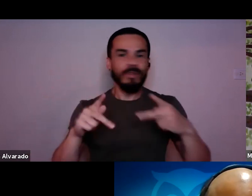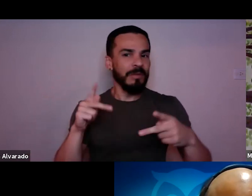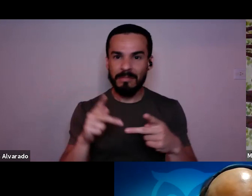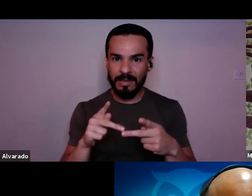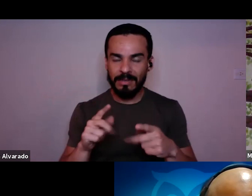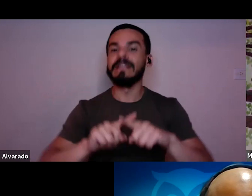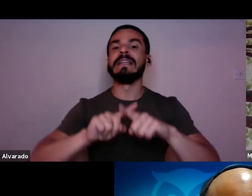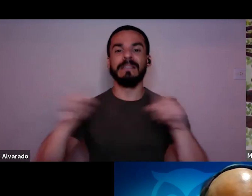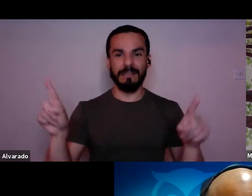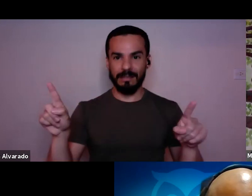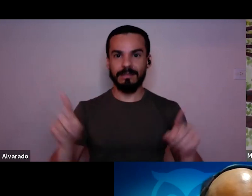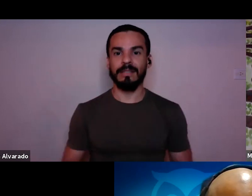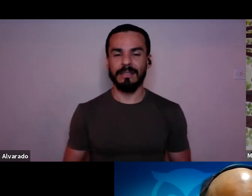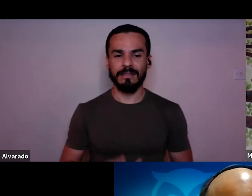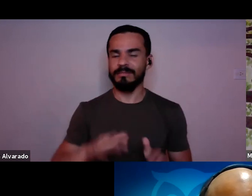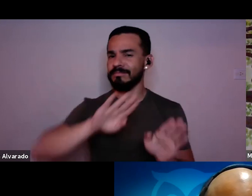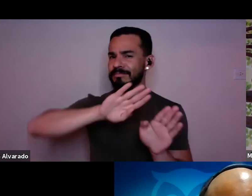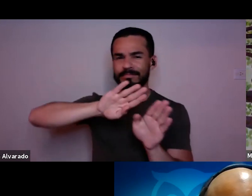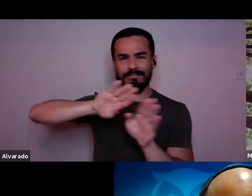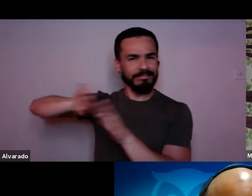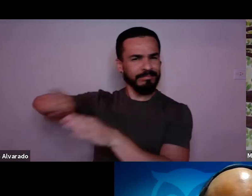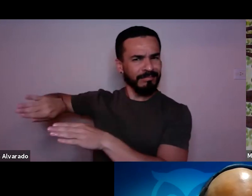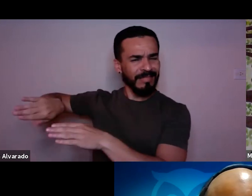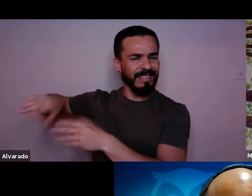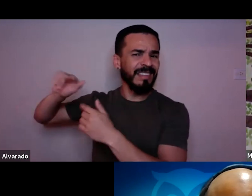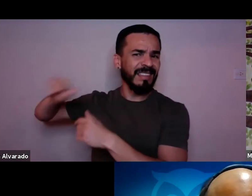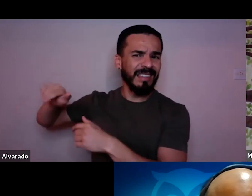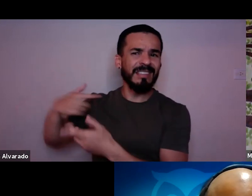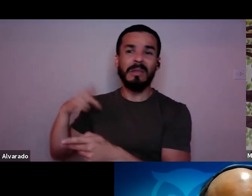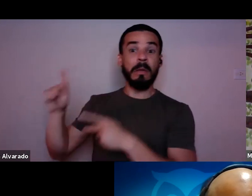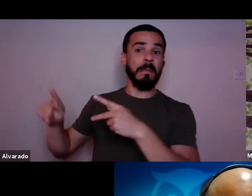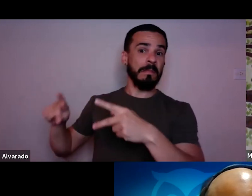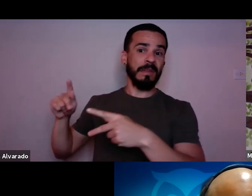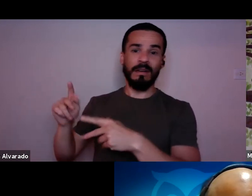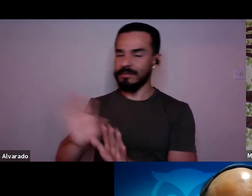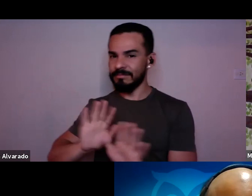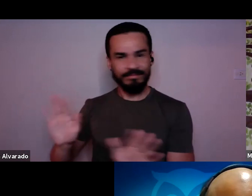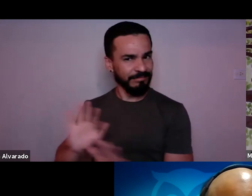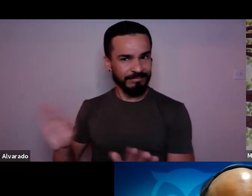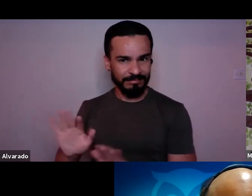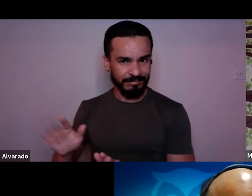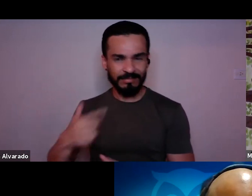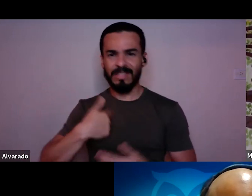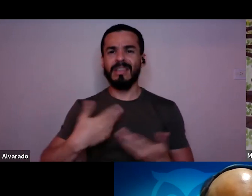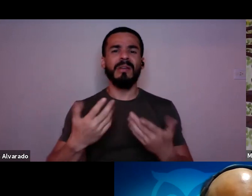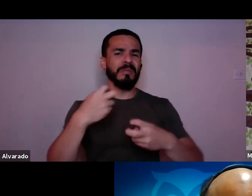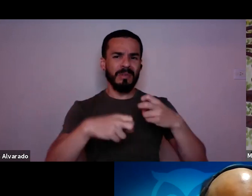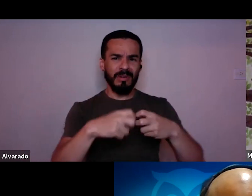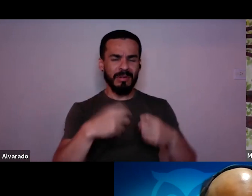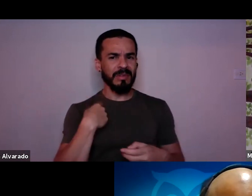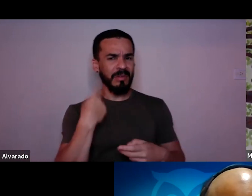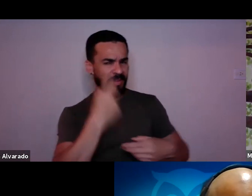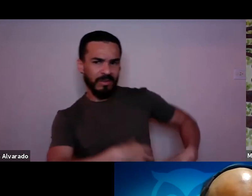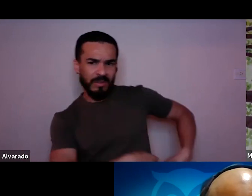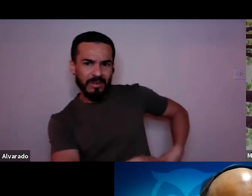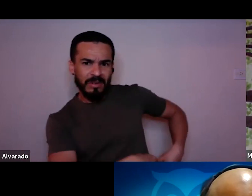diferentes dejemos esta majadería de querer ser perfectos tenemos rollos cuando me veo en el espejo y me